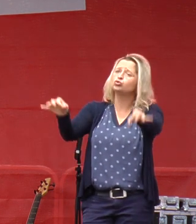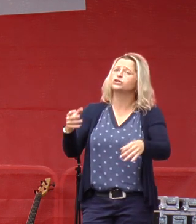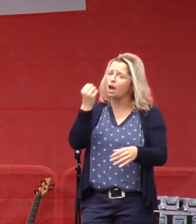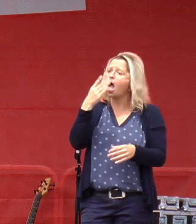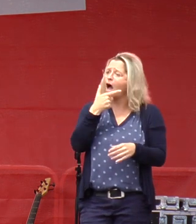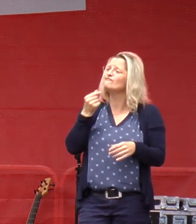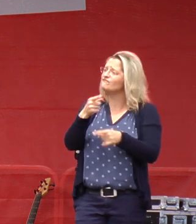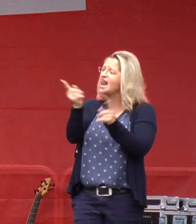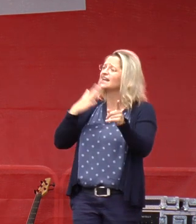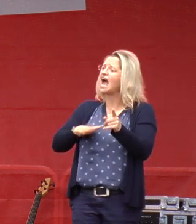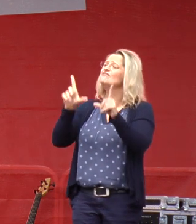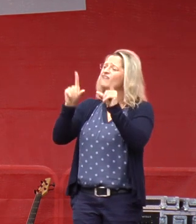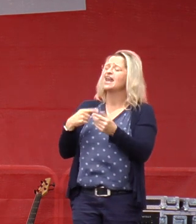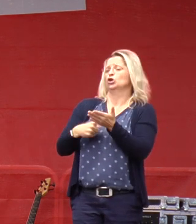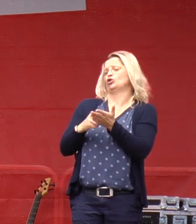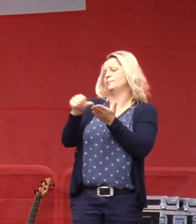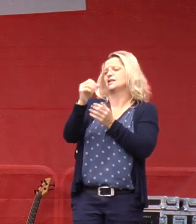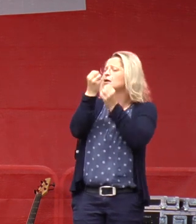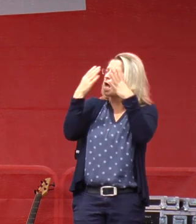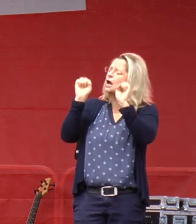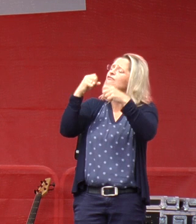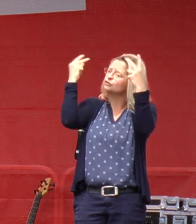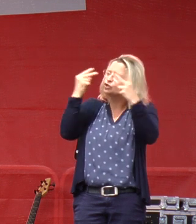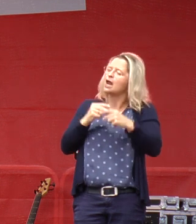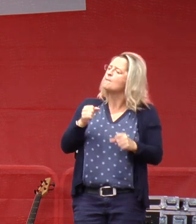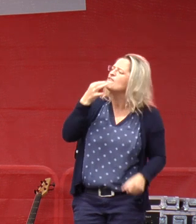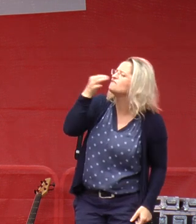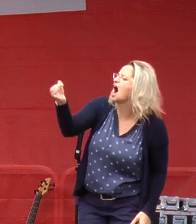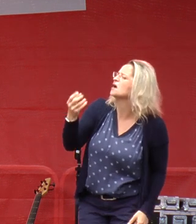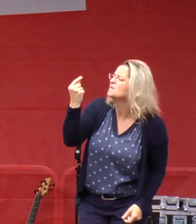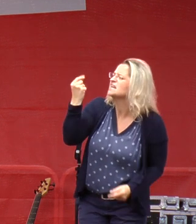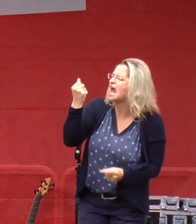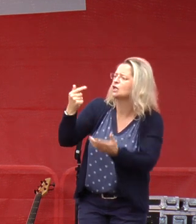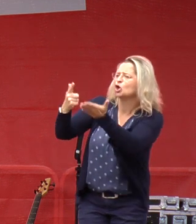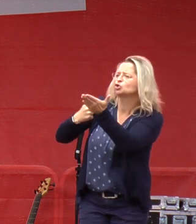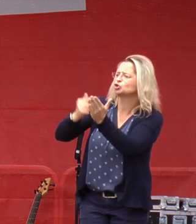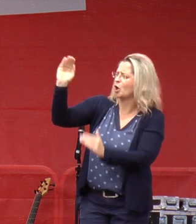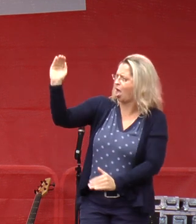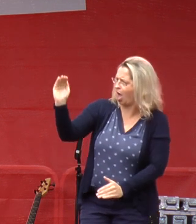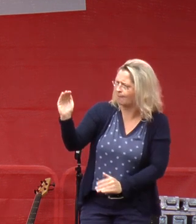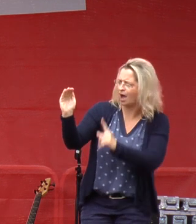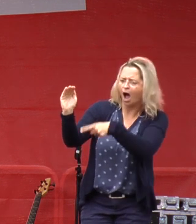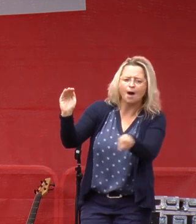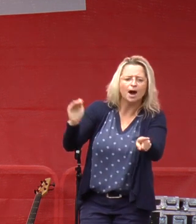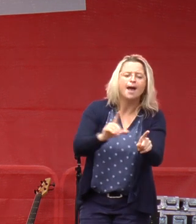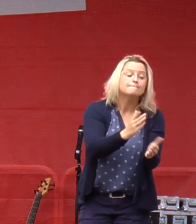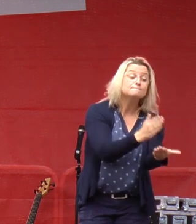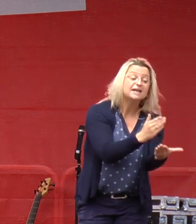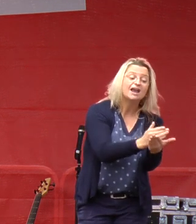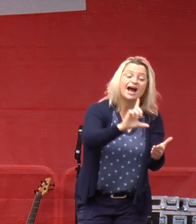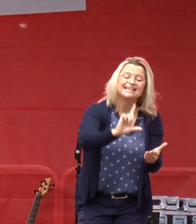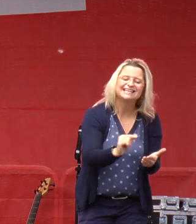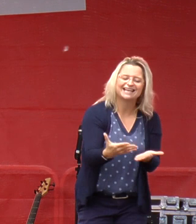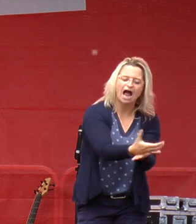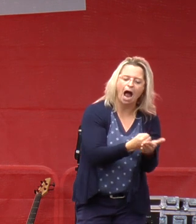bezahlen. Und ich hatte da nur eine Frage. Wie viel von dem Geld kommt wirklich bei Menschen mit mittleren und niedrigen Einkommen an?